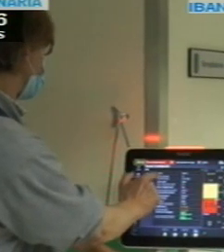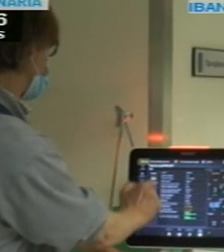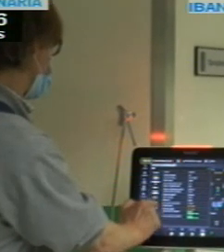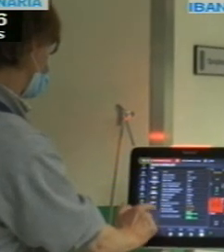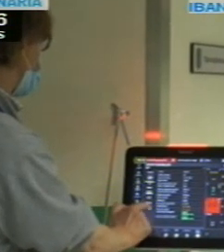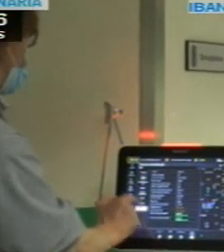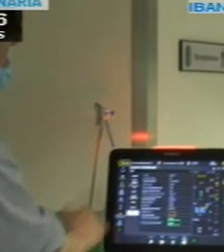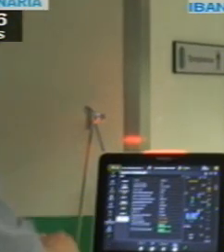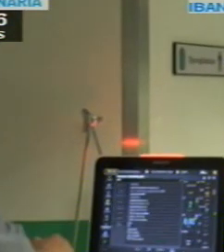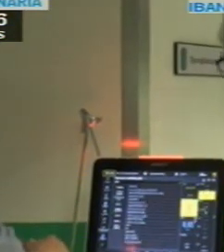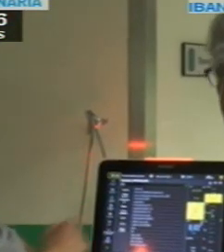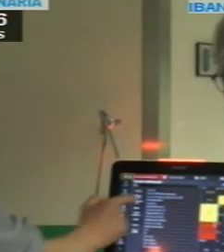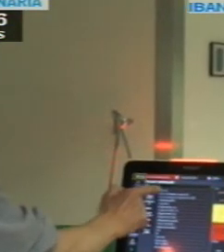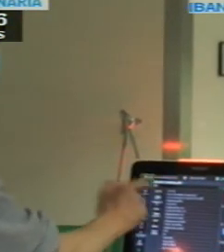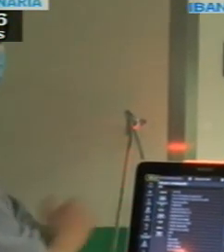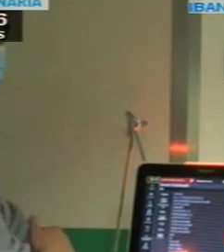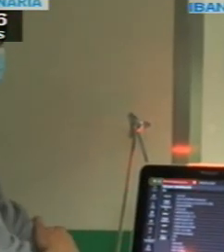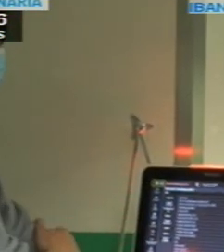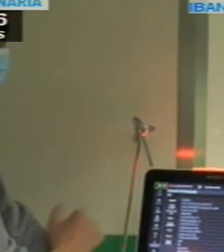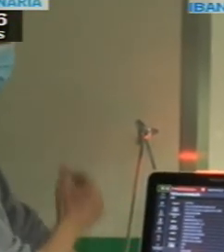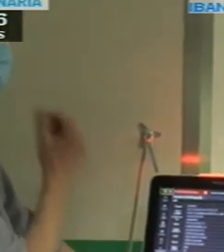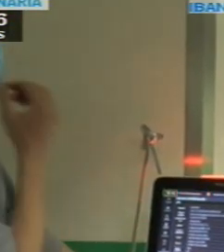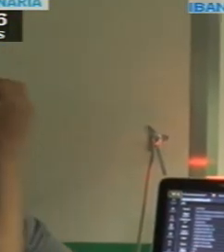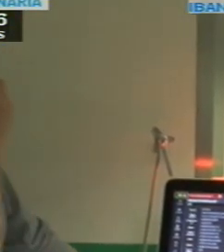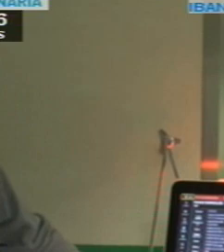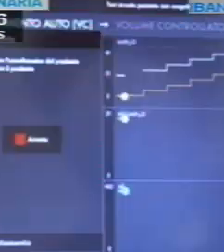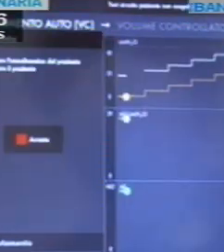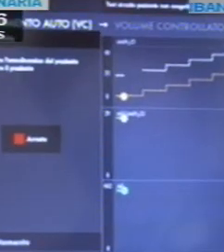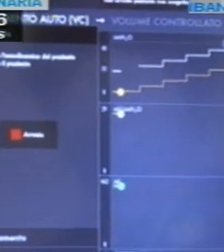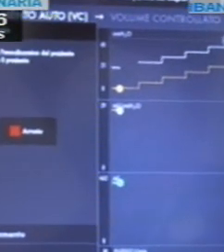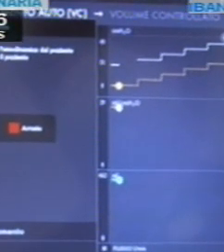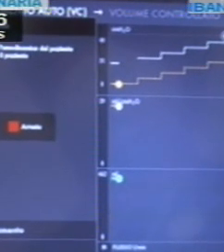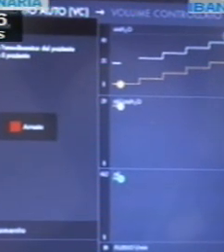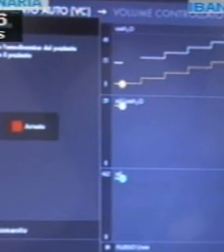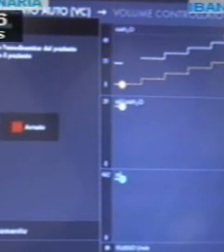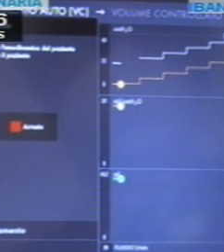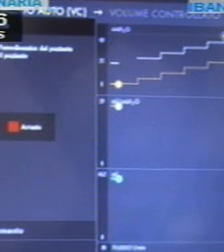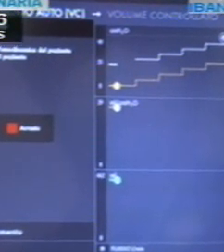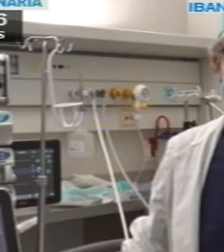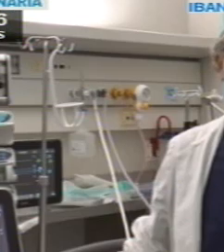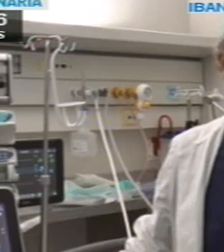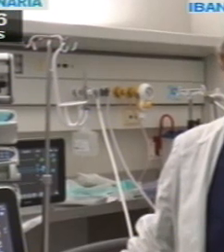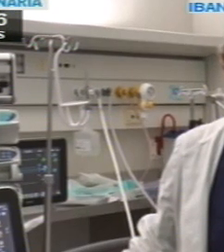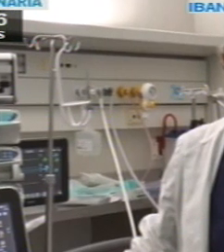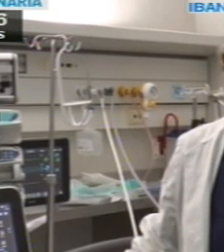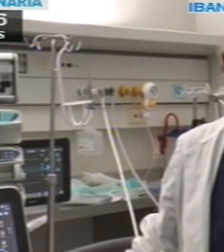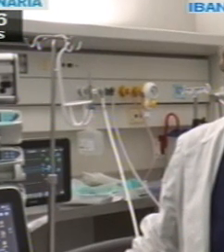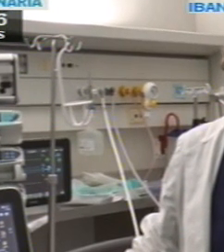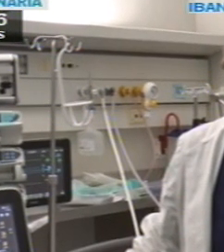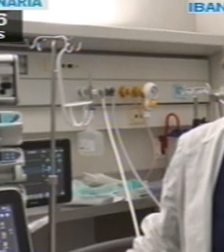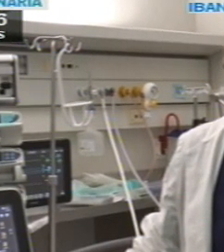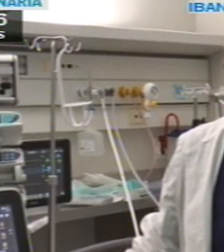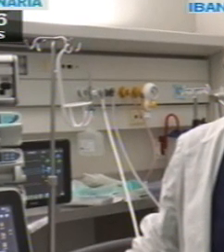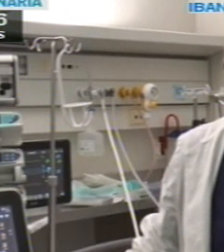spendere nel modo giusto i soldi che voi donate significa saper interpretare le esigenze del momento con un occhio rivolto al futuro. Questa emergenza ha